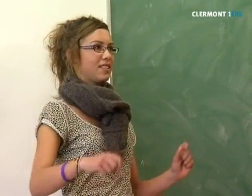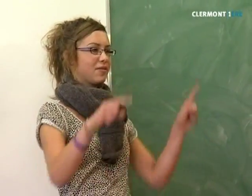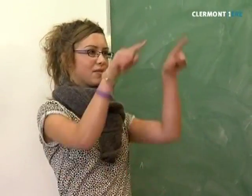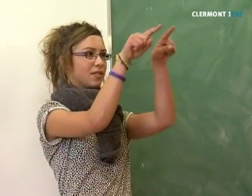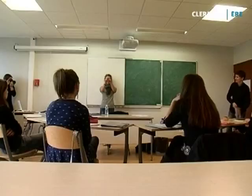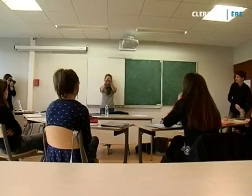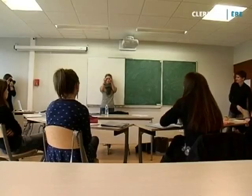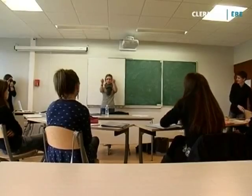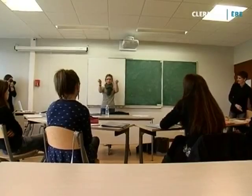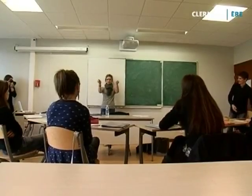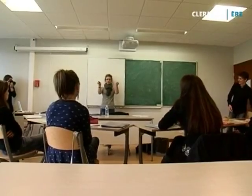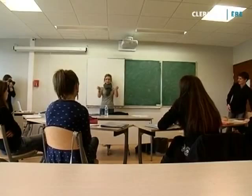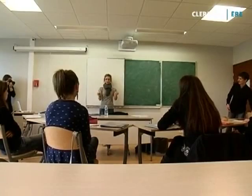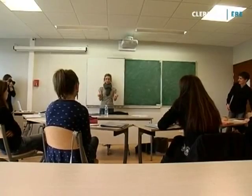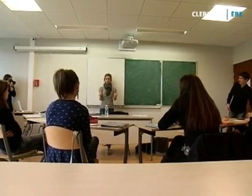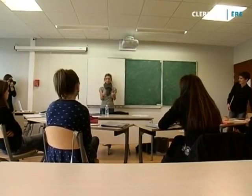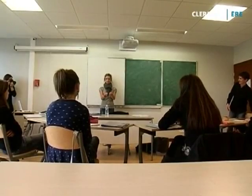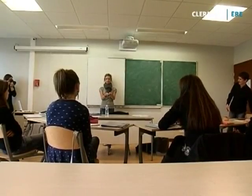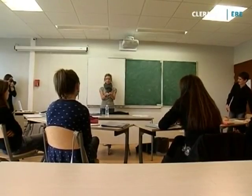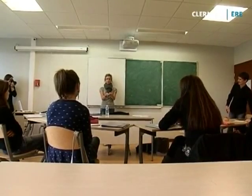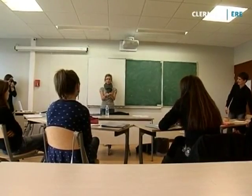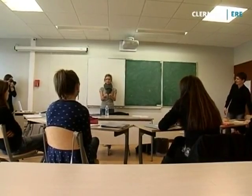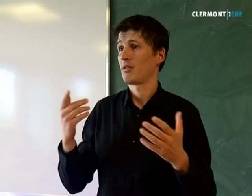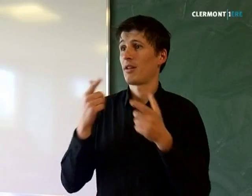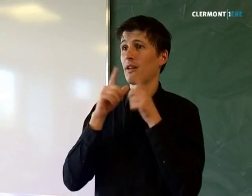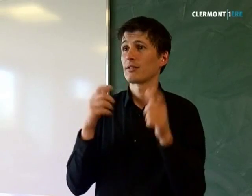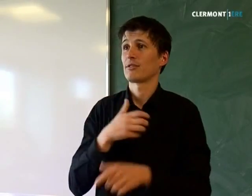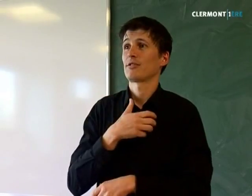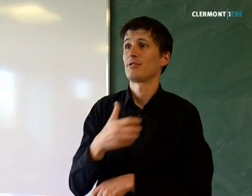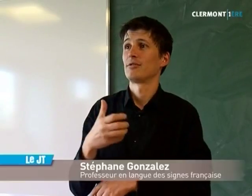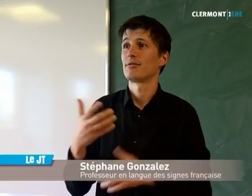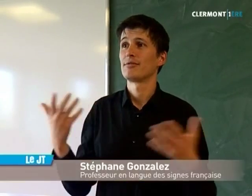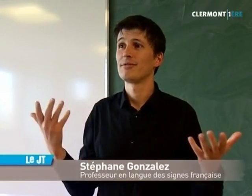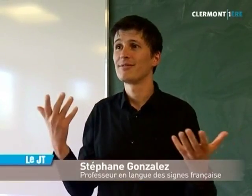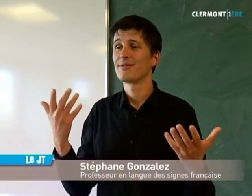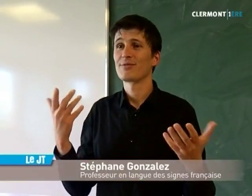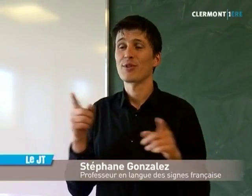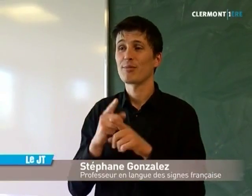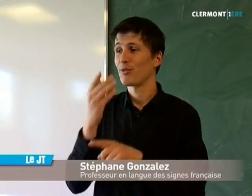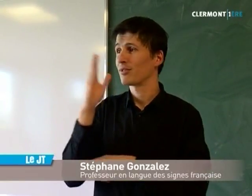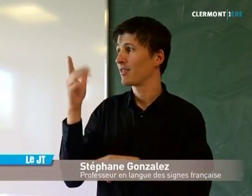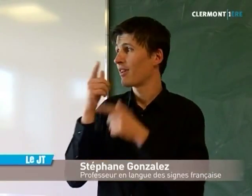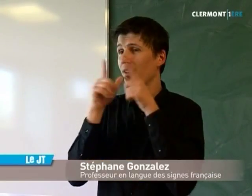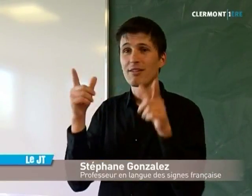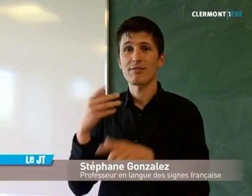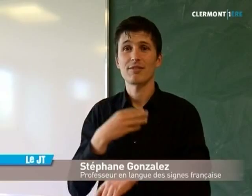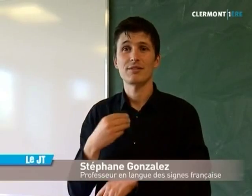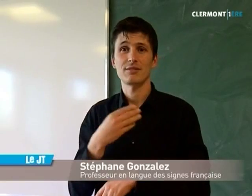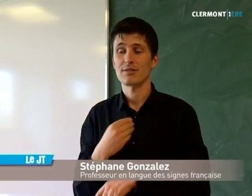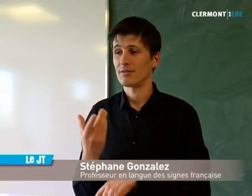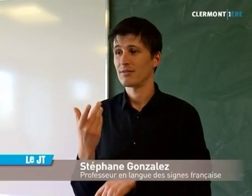sur des formes, ce qui n'a pas l'air très simple. C'est une langue riche dans le sens où comme